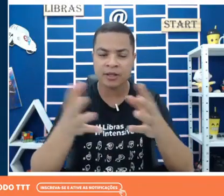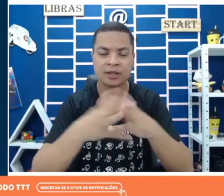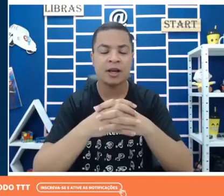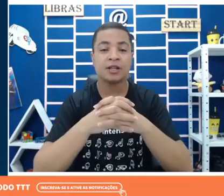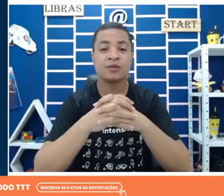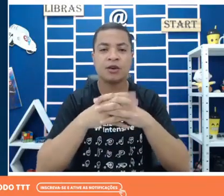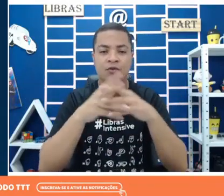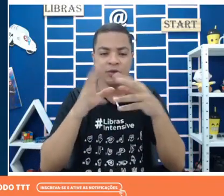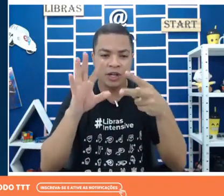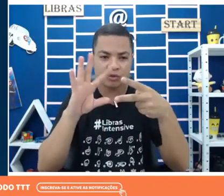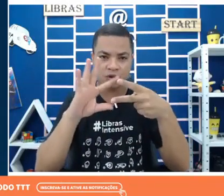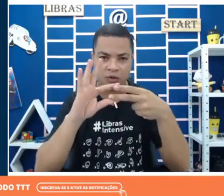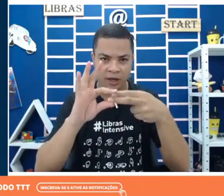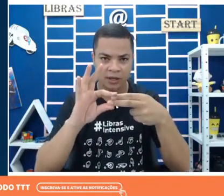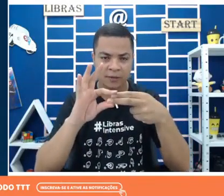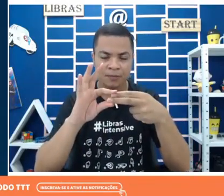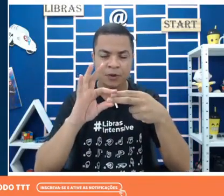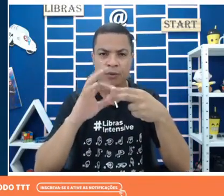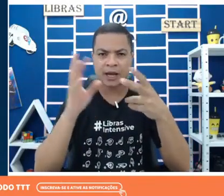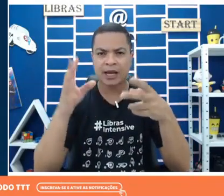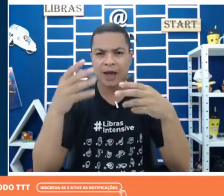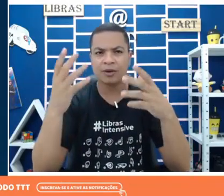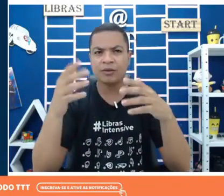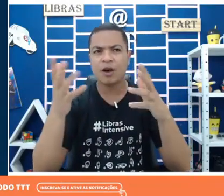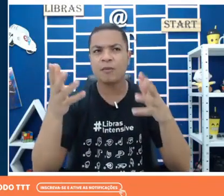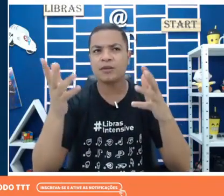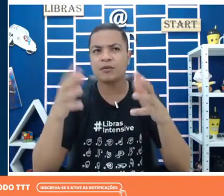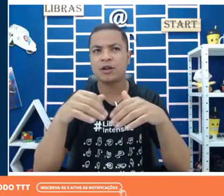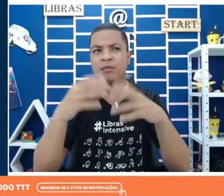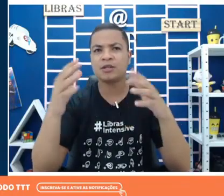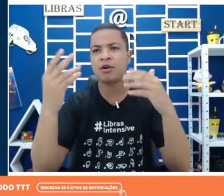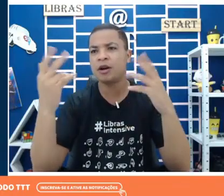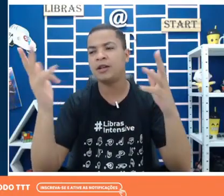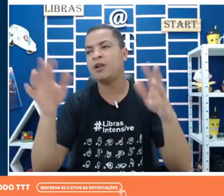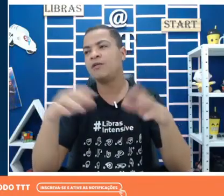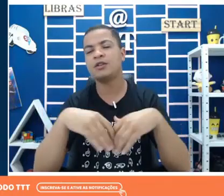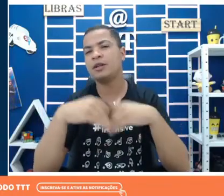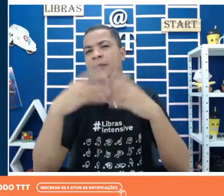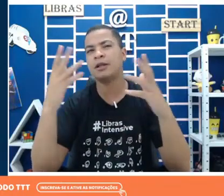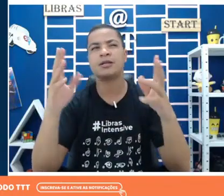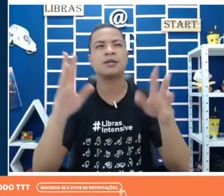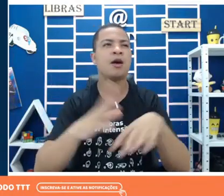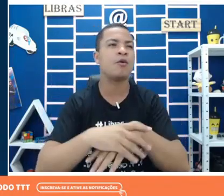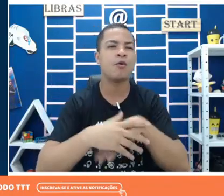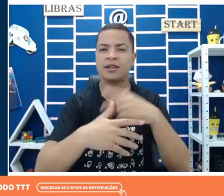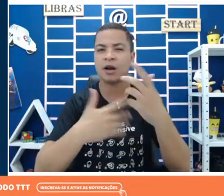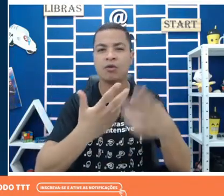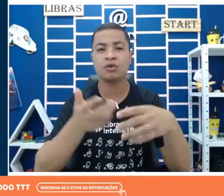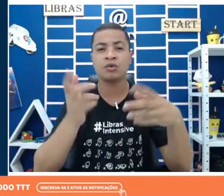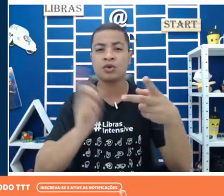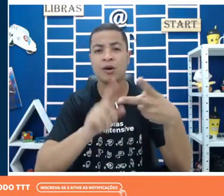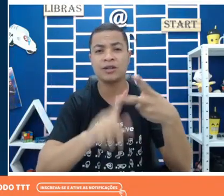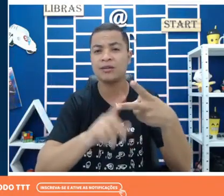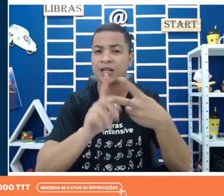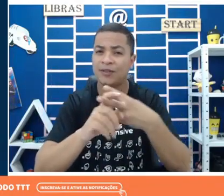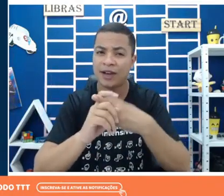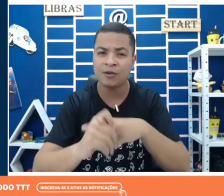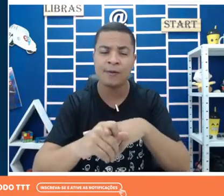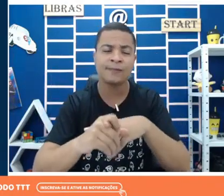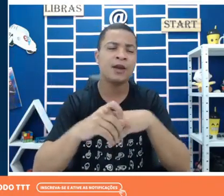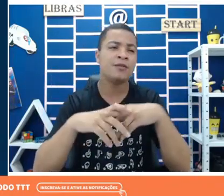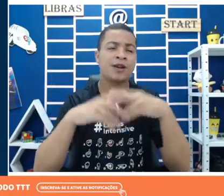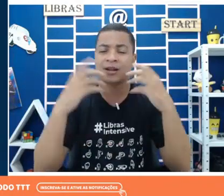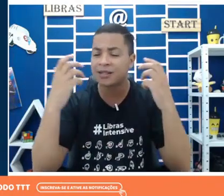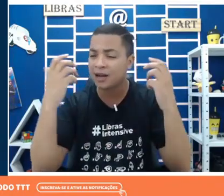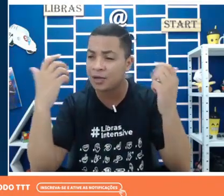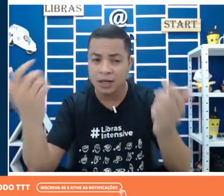alguma coisa, se você unir os dois, porque é claro que não tem como você contar uma história inteira, ou fazer uma interpretação, ou conversar com o surdo só usando o